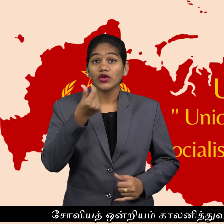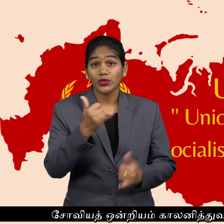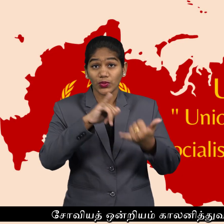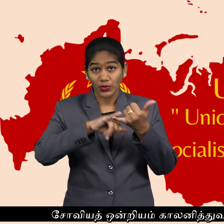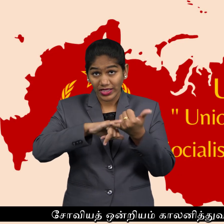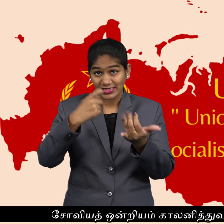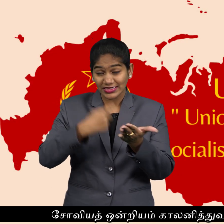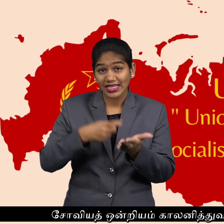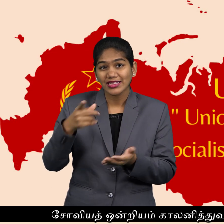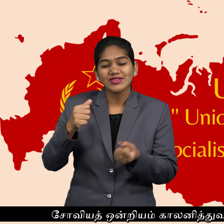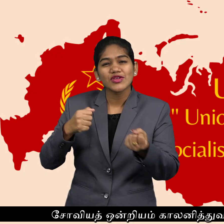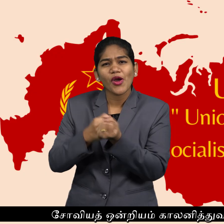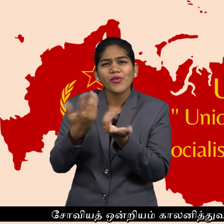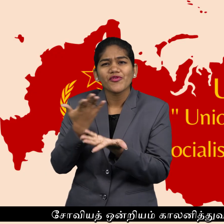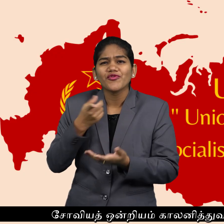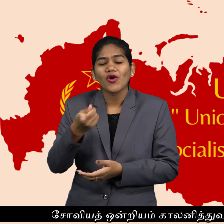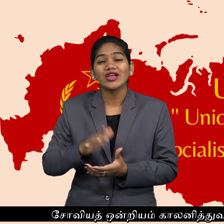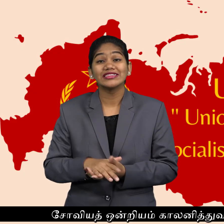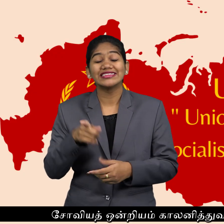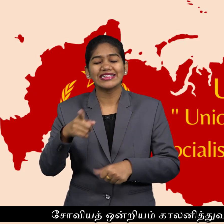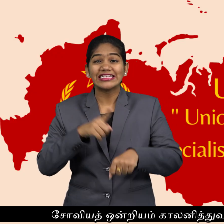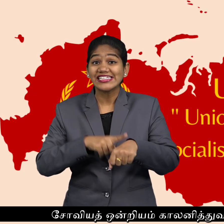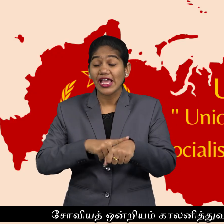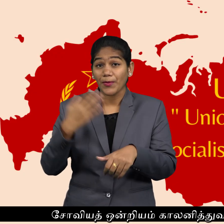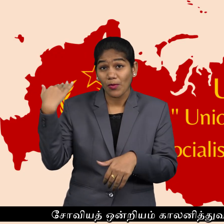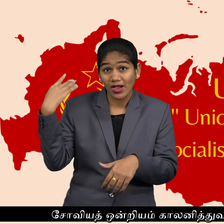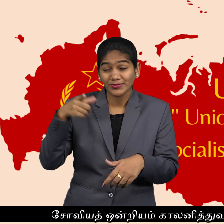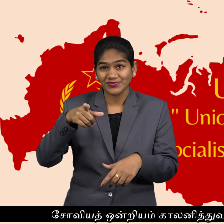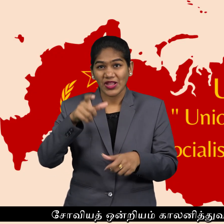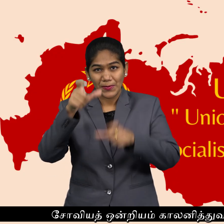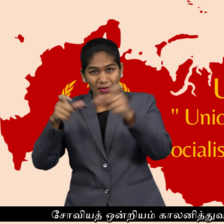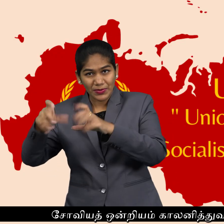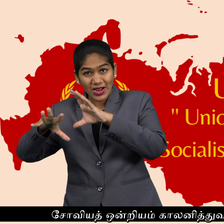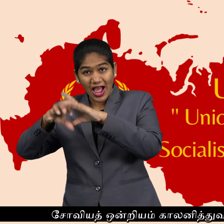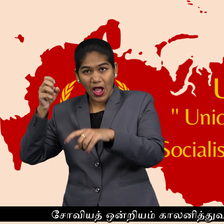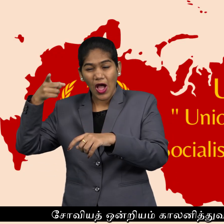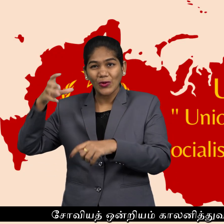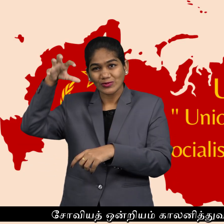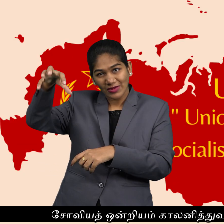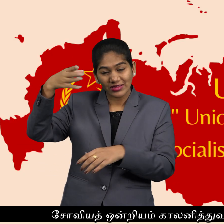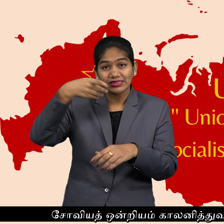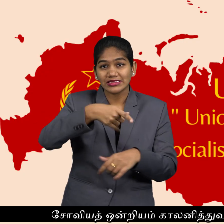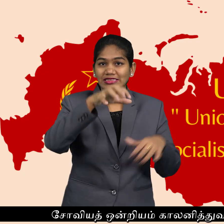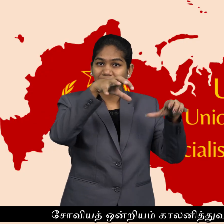சோவியத் ஒன்றியம் காலனித்துவ எதிர்ப்பு இயக்கங்களை ஆதரித்தது.